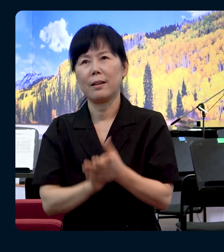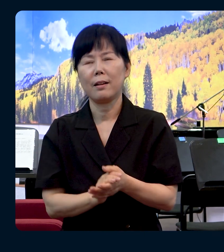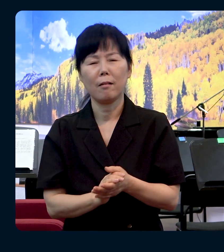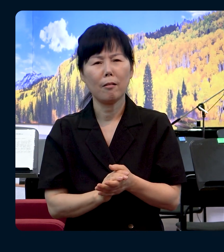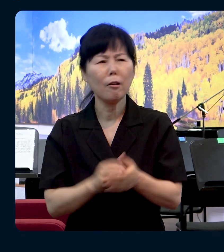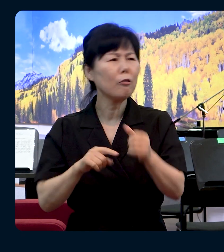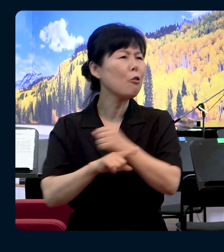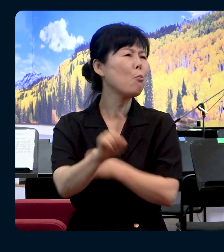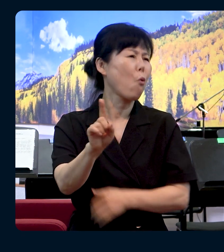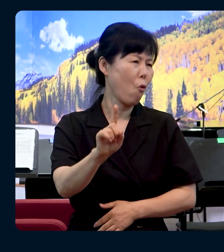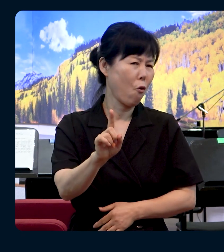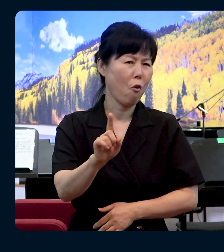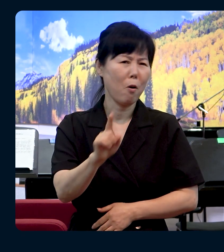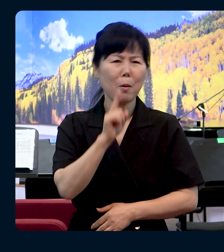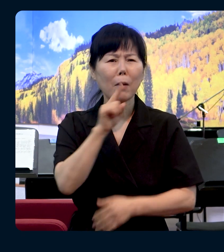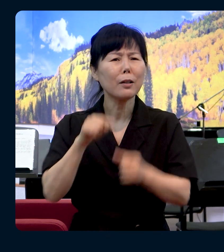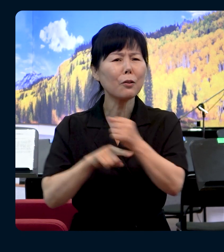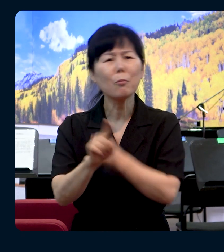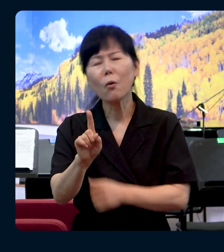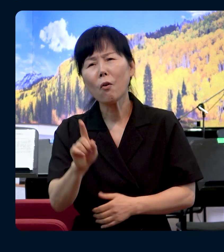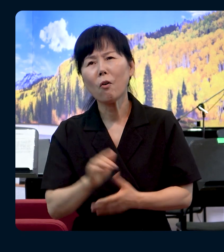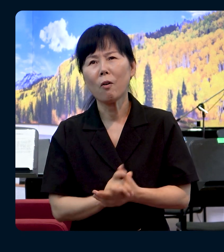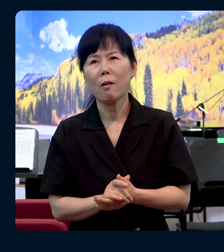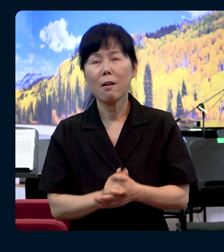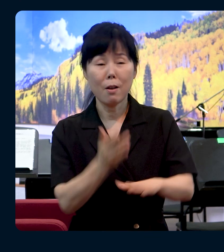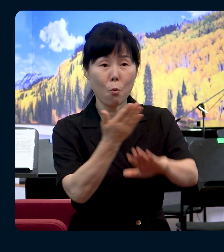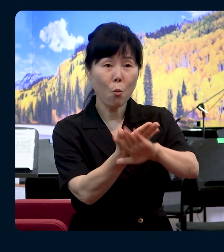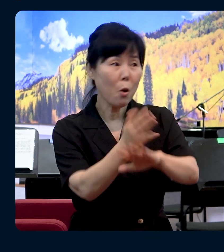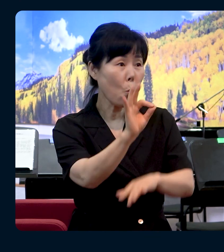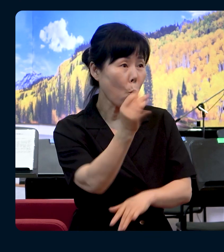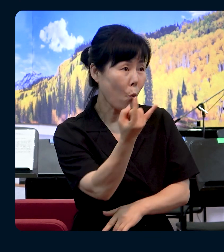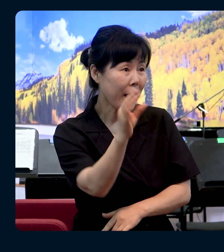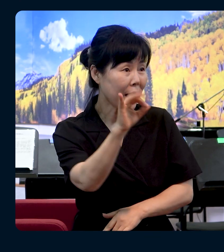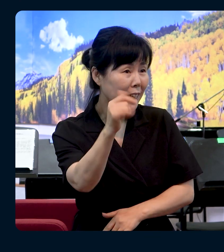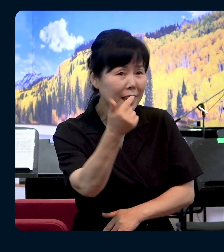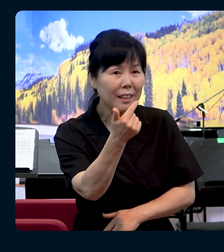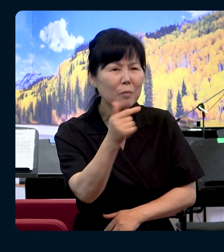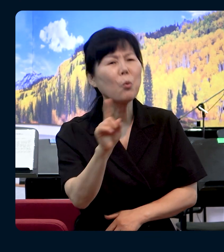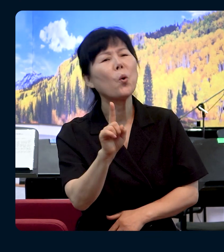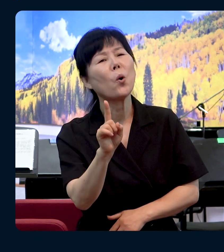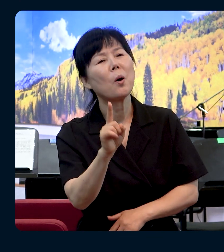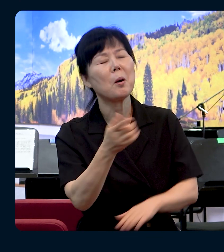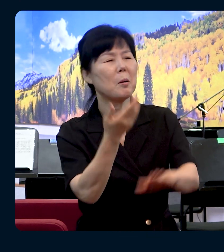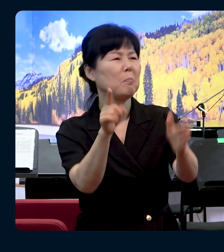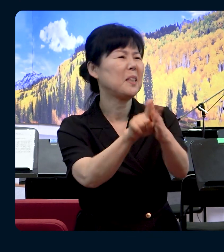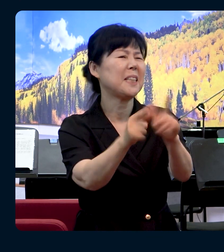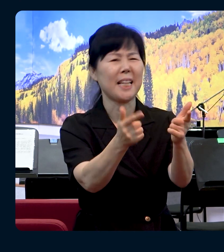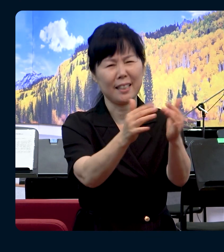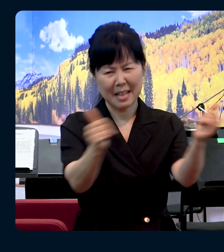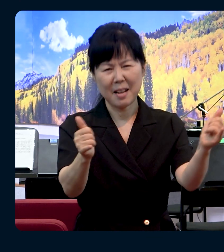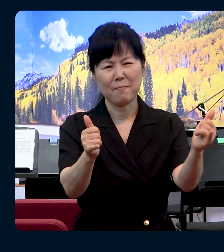무슨 말이냐? 이 말은요, 외인, 즉 믿지 않는 사람들에게 대해서는요,